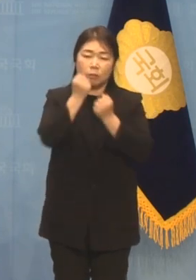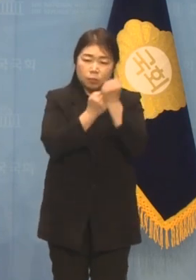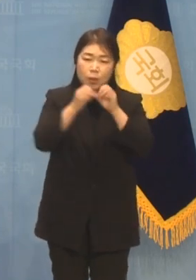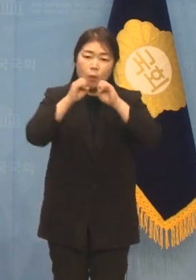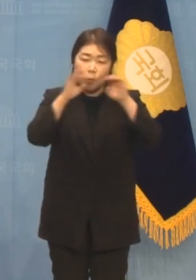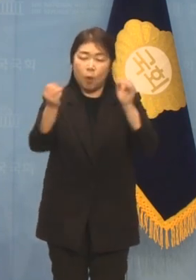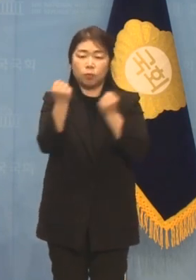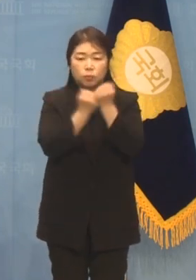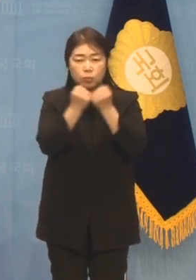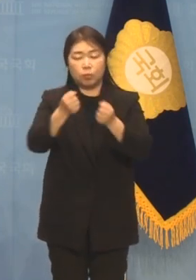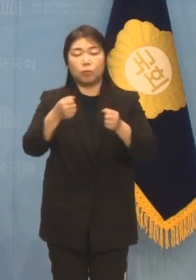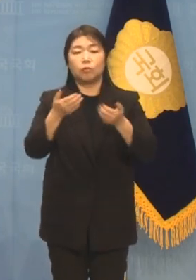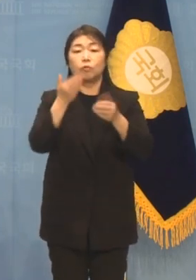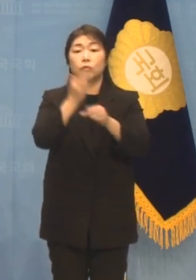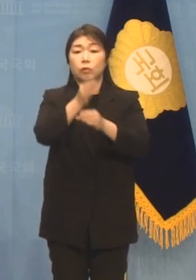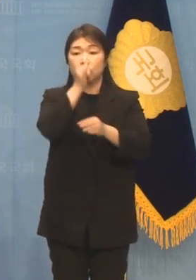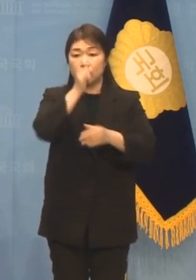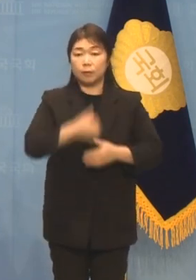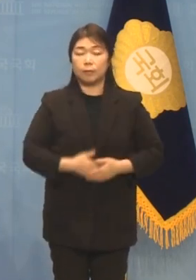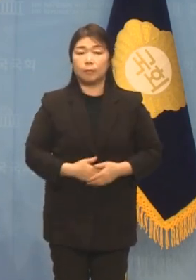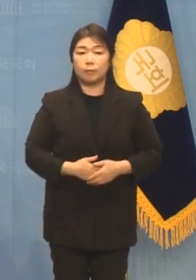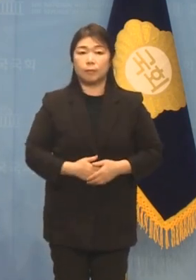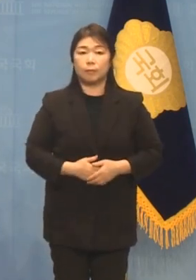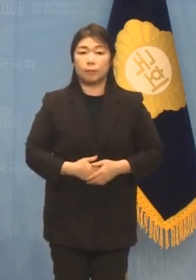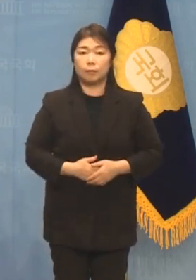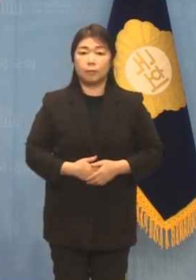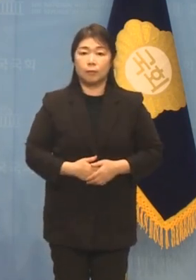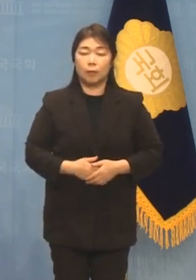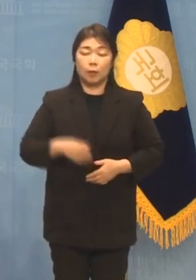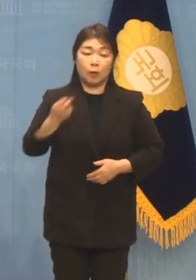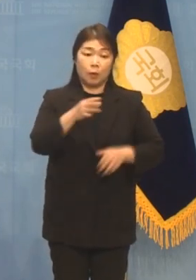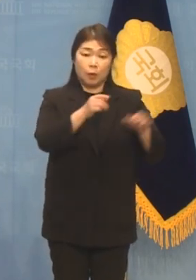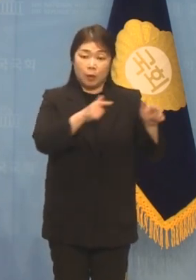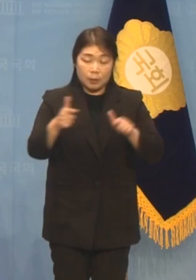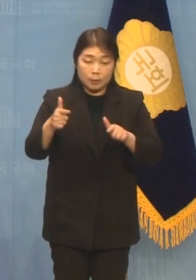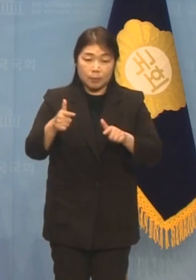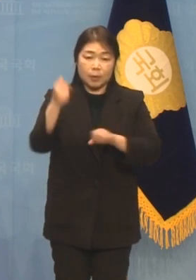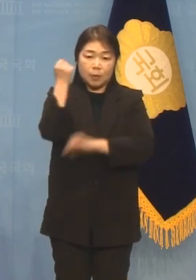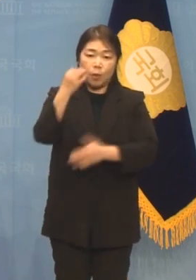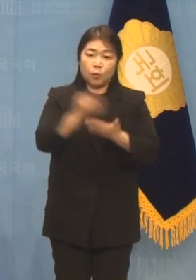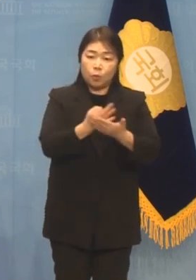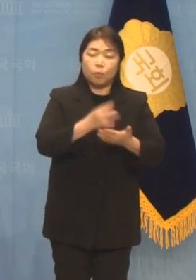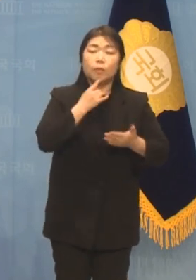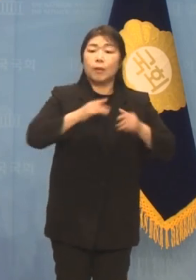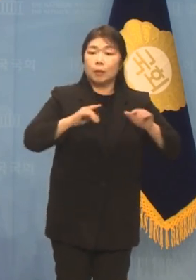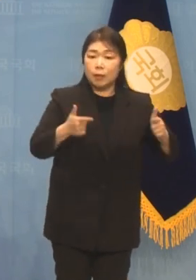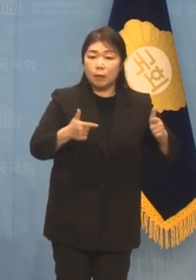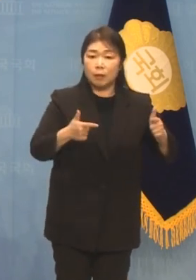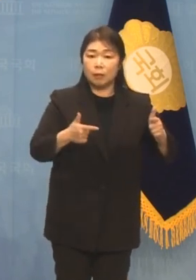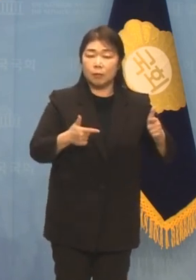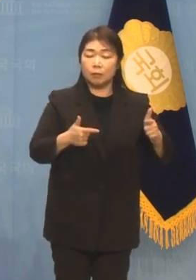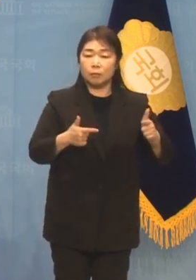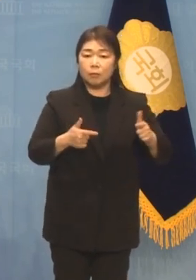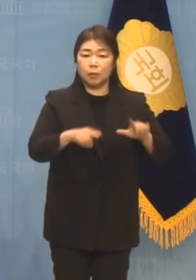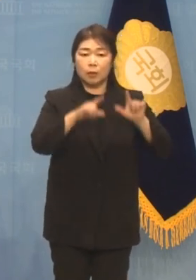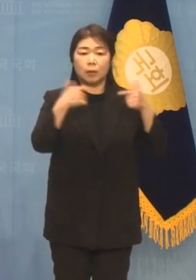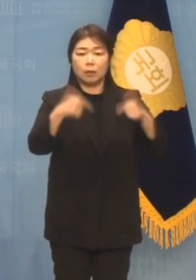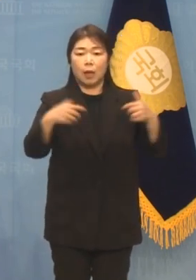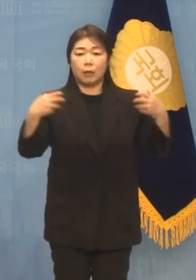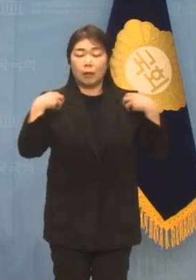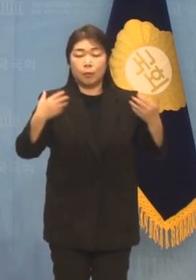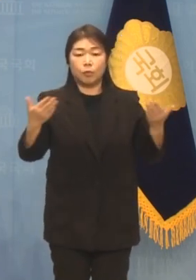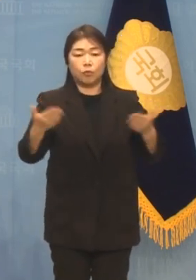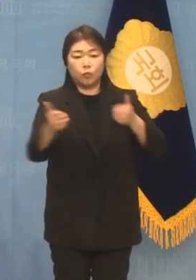용혜인 의원은 기본소득 실현을 위한 다양한 의정활동뿐만 아니라 소속된 상임위원회에서 국회의원답게